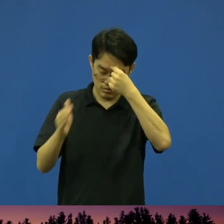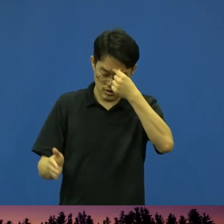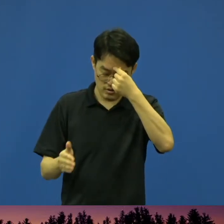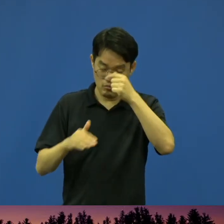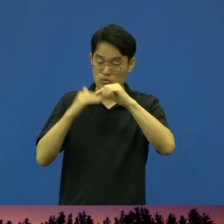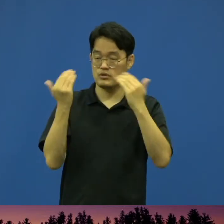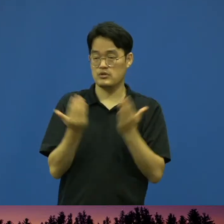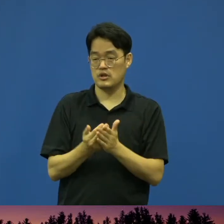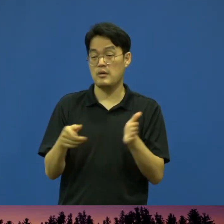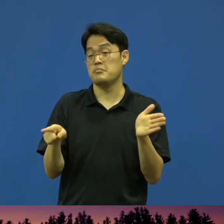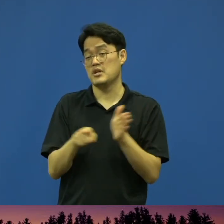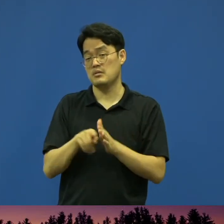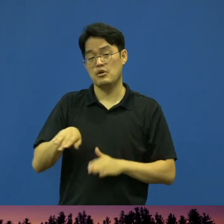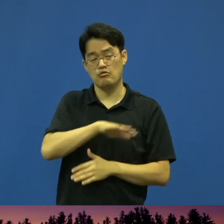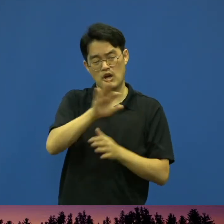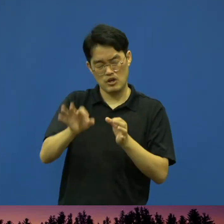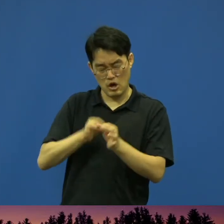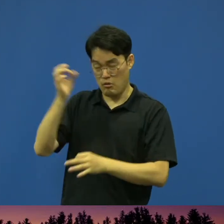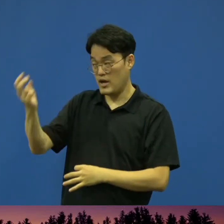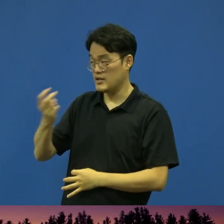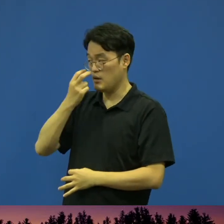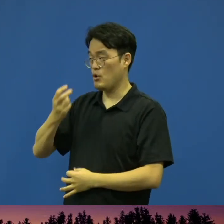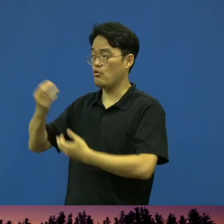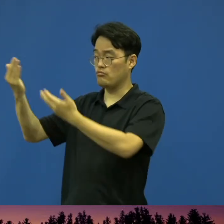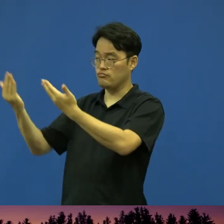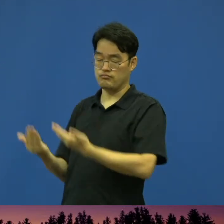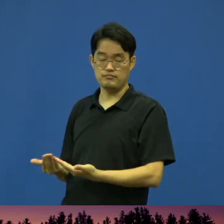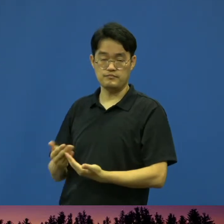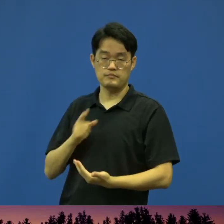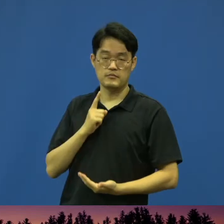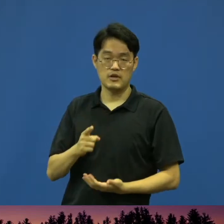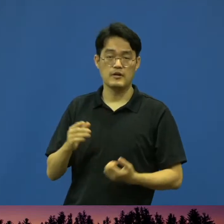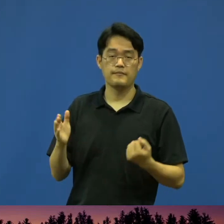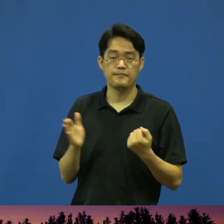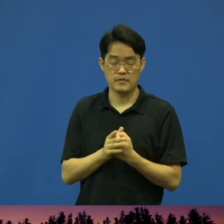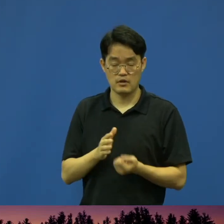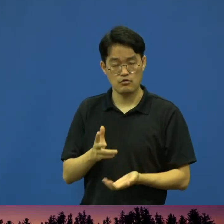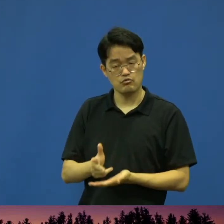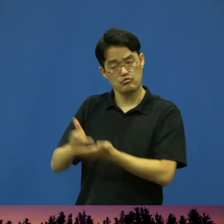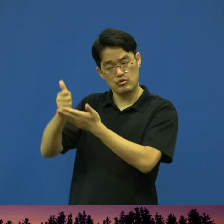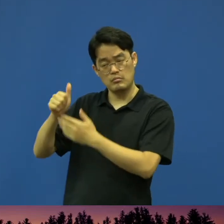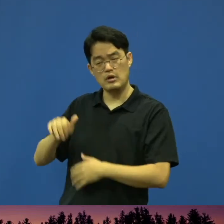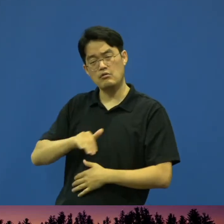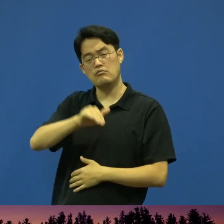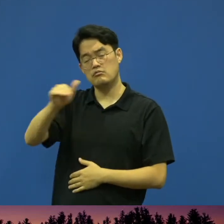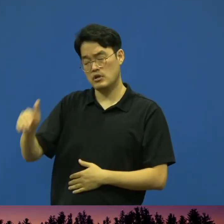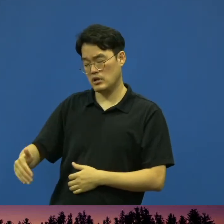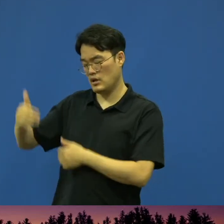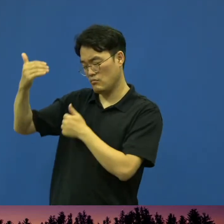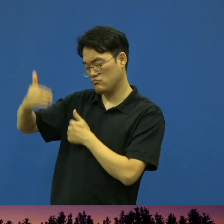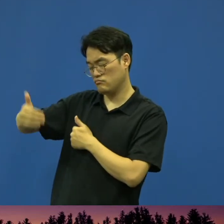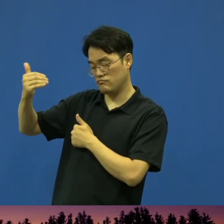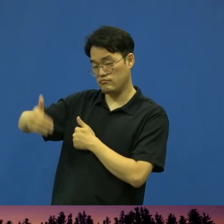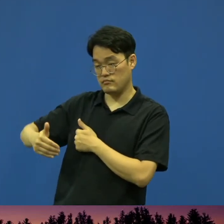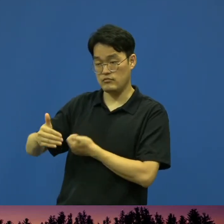믿음만이 우리의 영원한 생명을 보장하고 있습니다. 그래서 주님께서 우리에게 요구하고 있는 것은 믿음이에요.